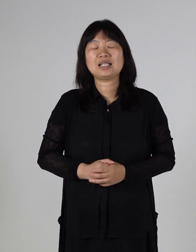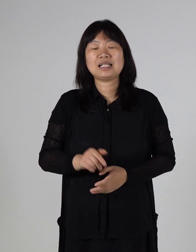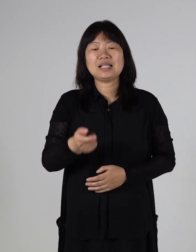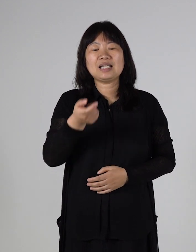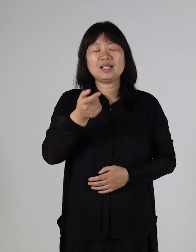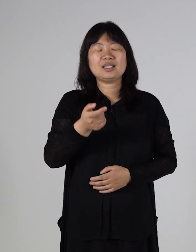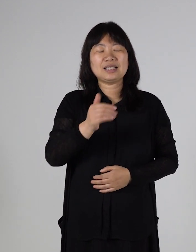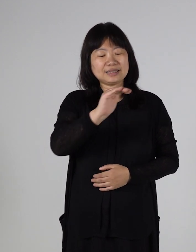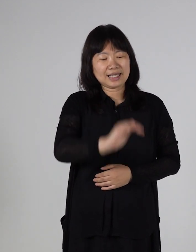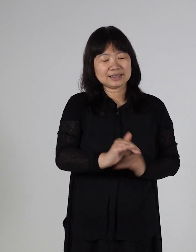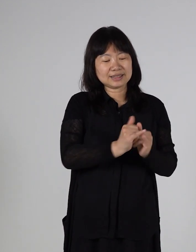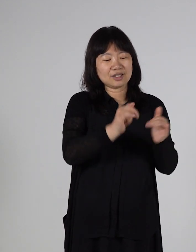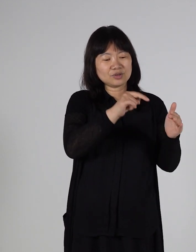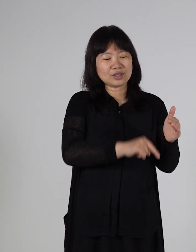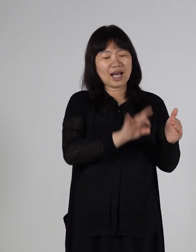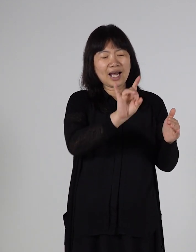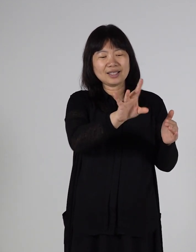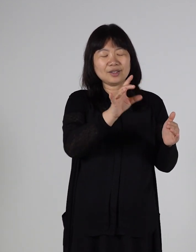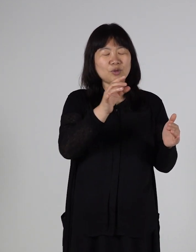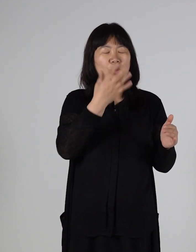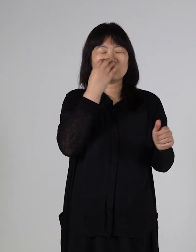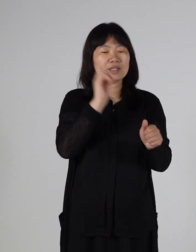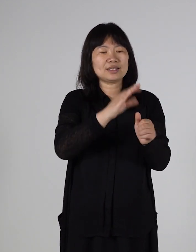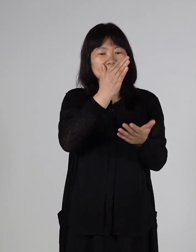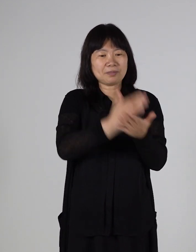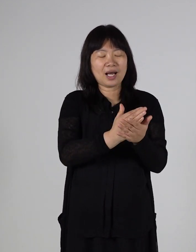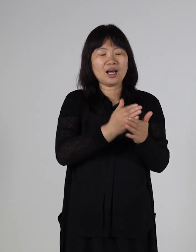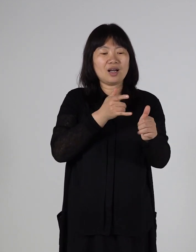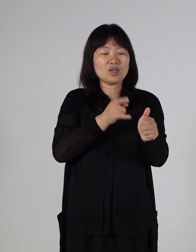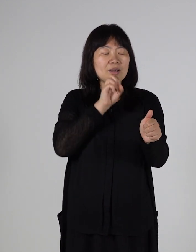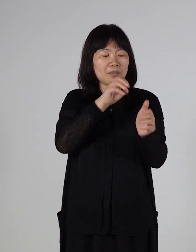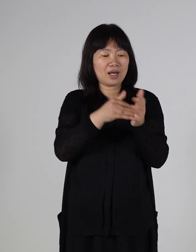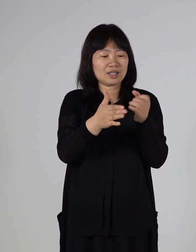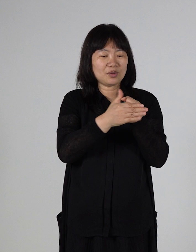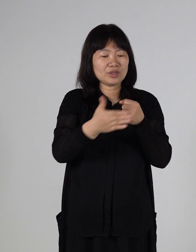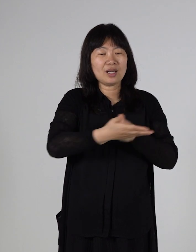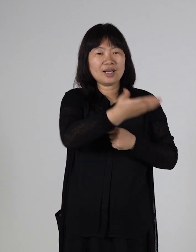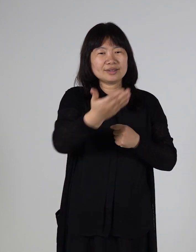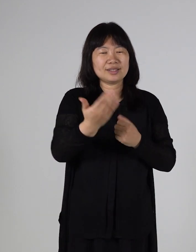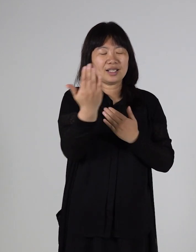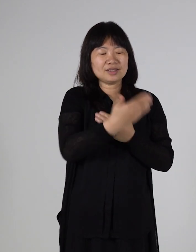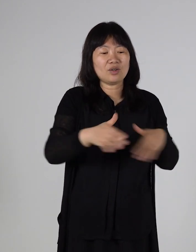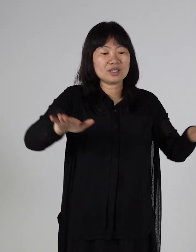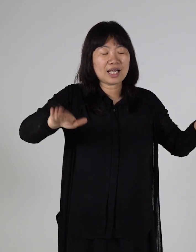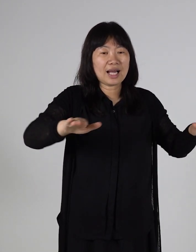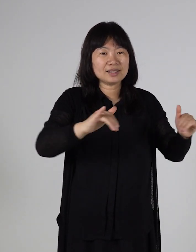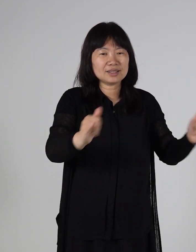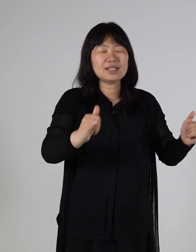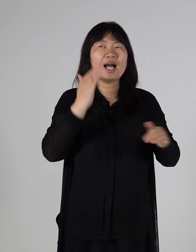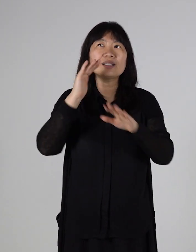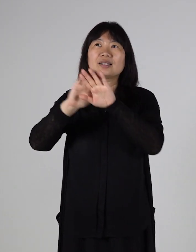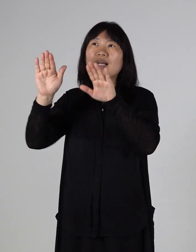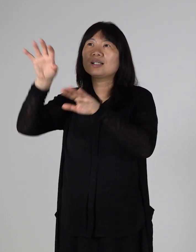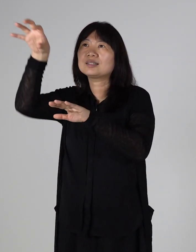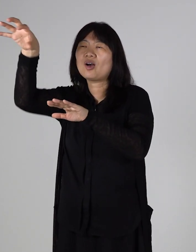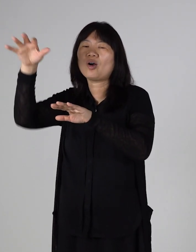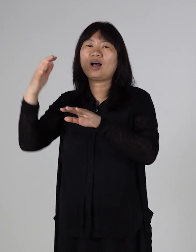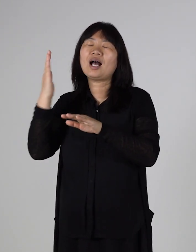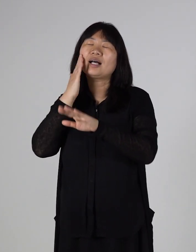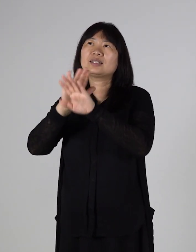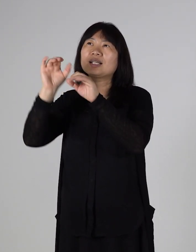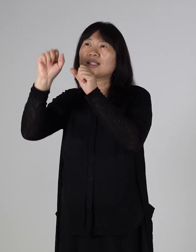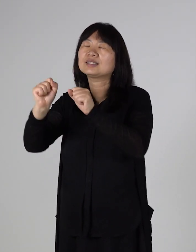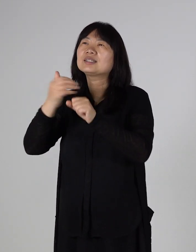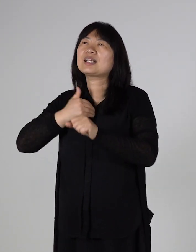작은 자 중에 하나도 없인 여기지 말라. 너에게 말하노니 그들의 천사들이 하늘에서 하늘에 계신 내 아버지의